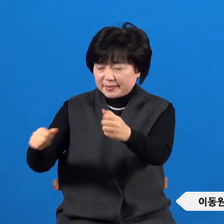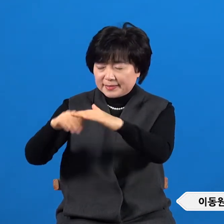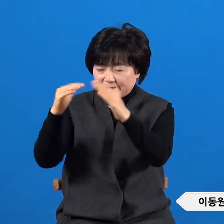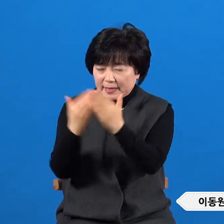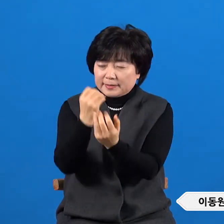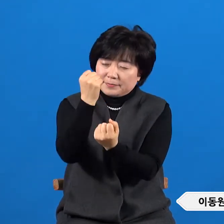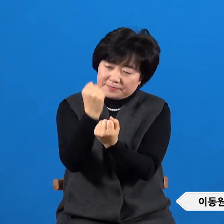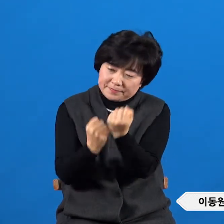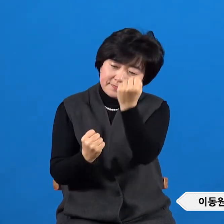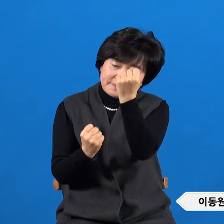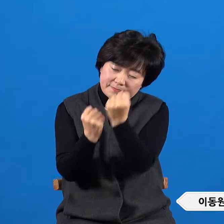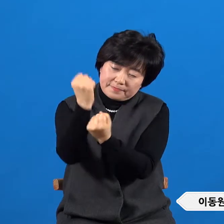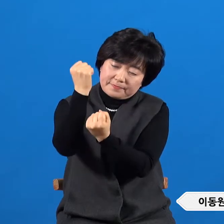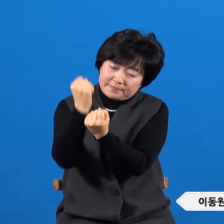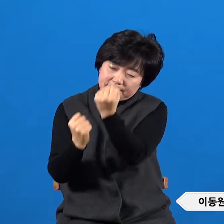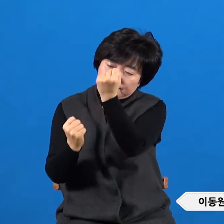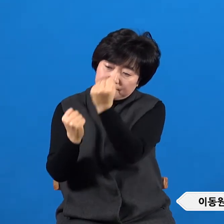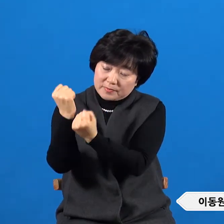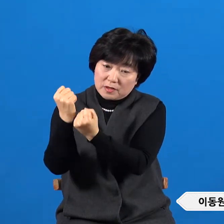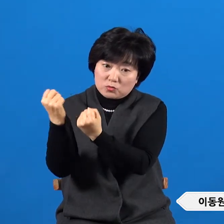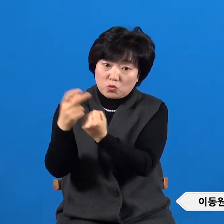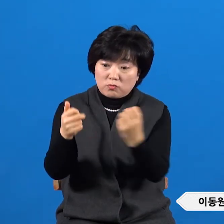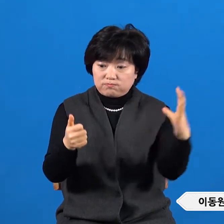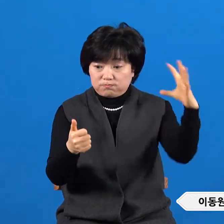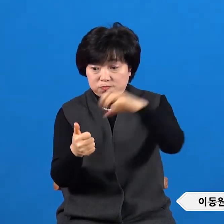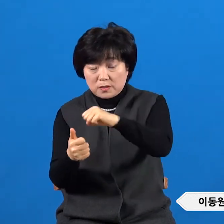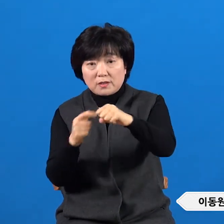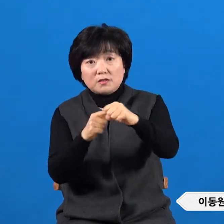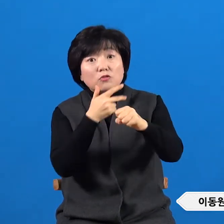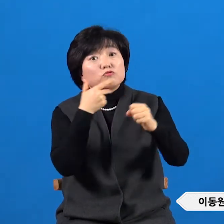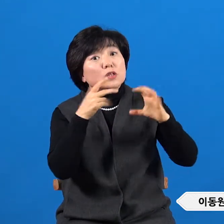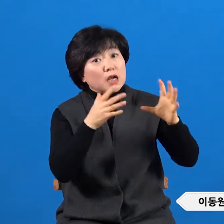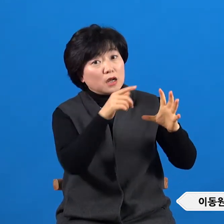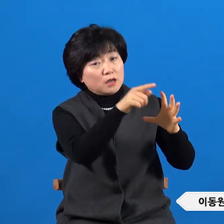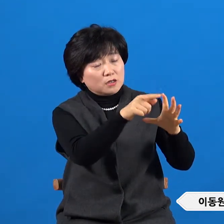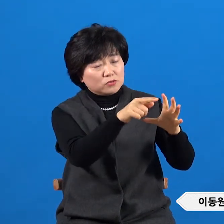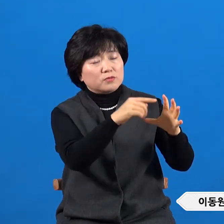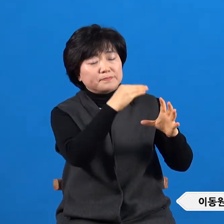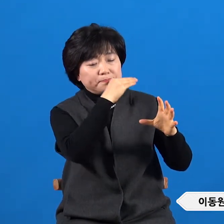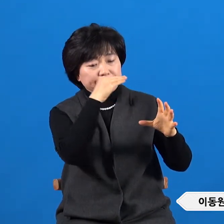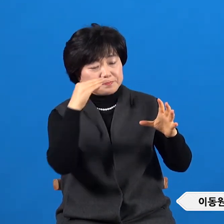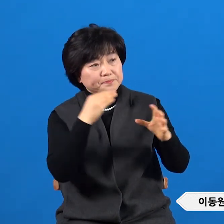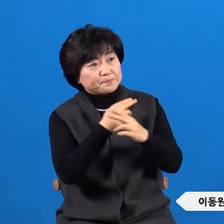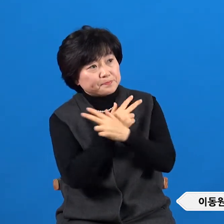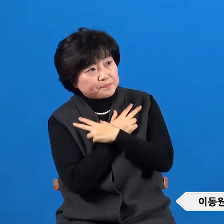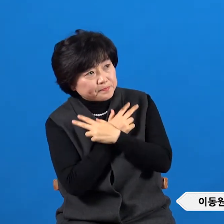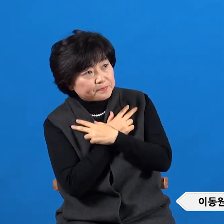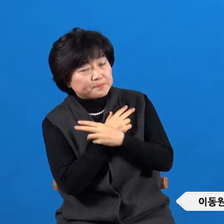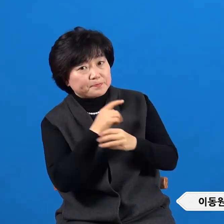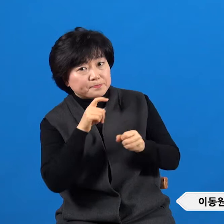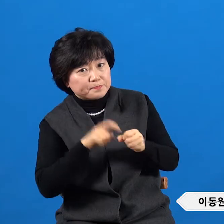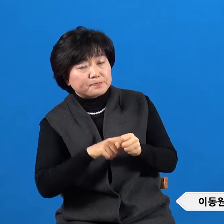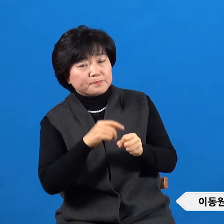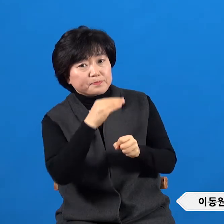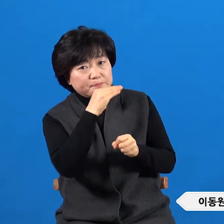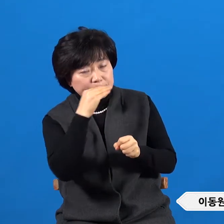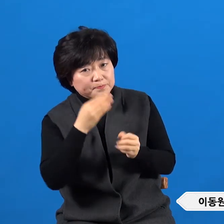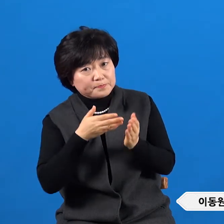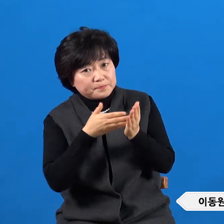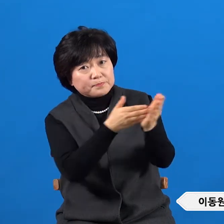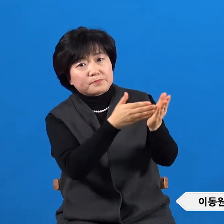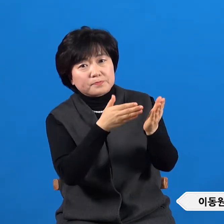모든 파벌을 포용했고 지배자인 영국에게도 신사적으로 대했습니다. 그는 노예들과